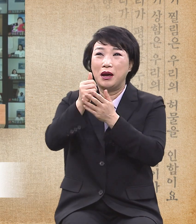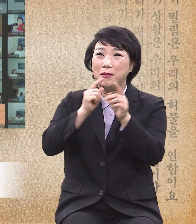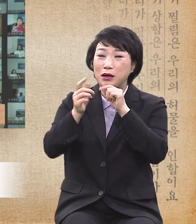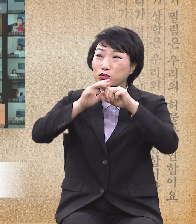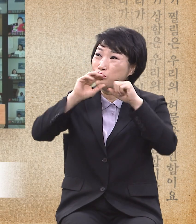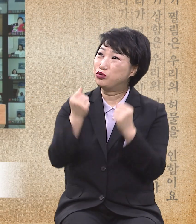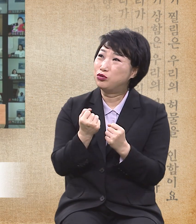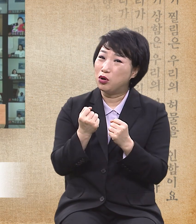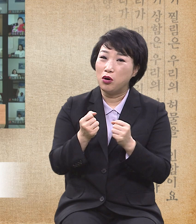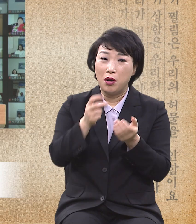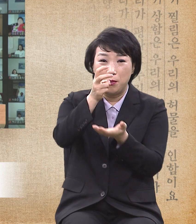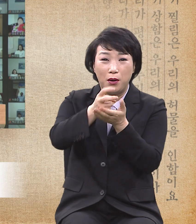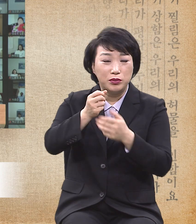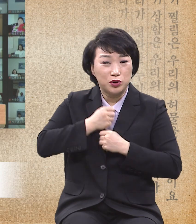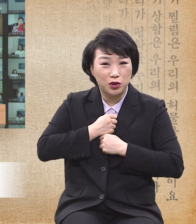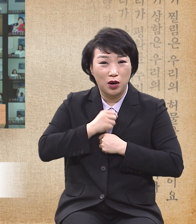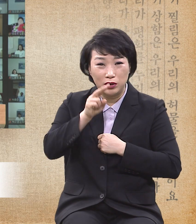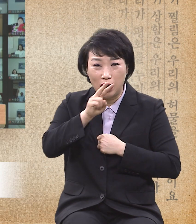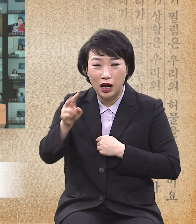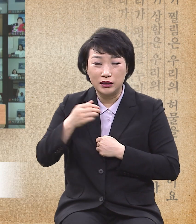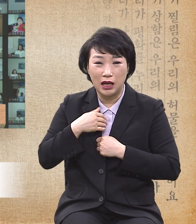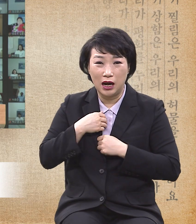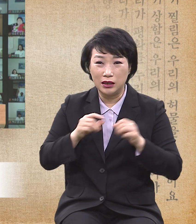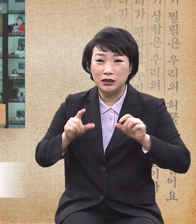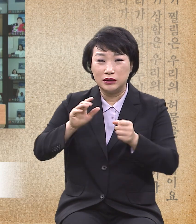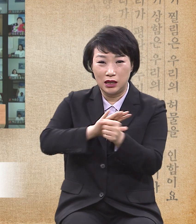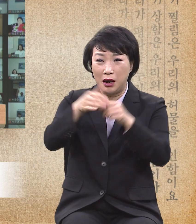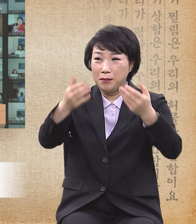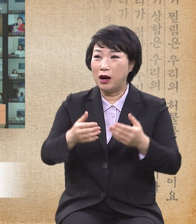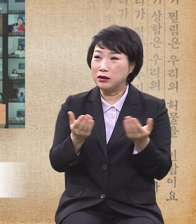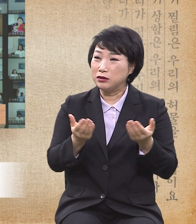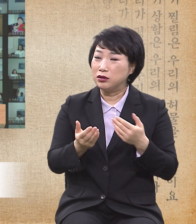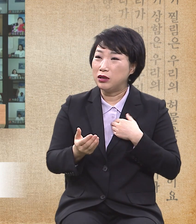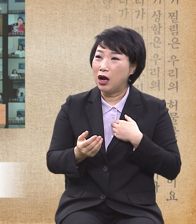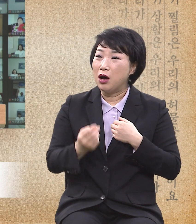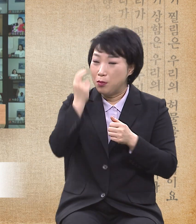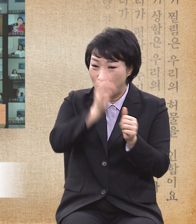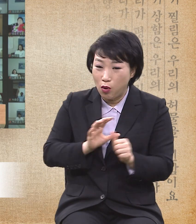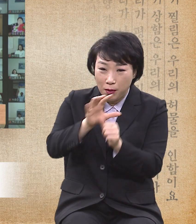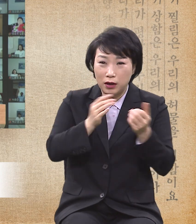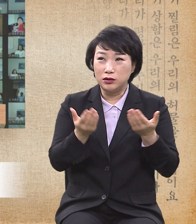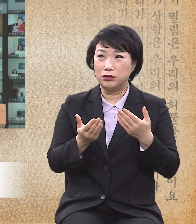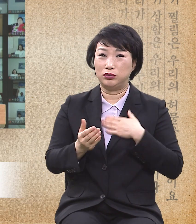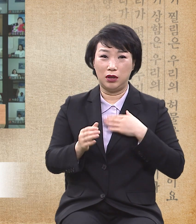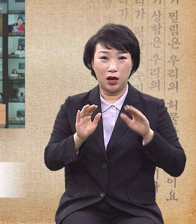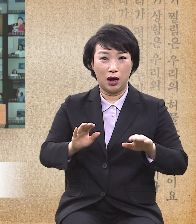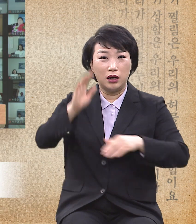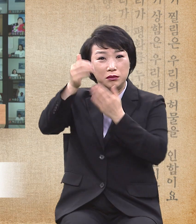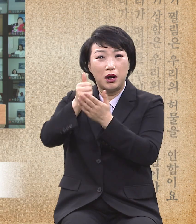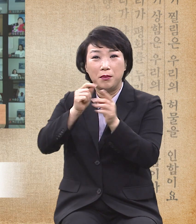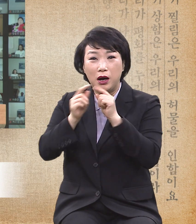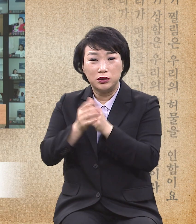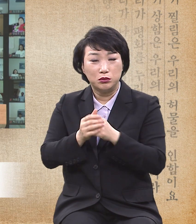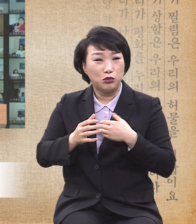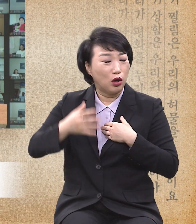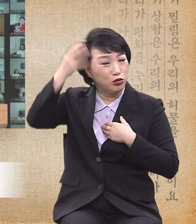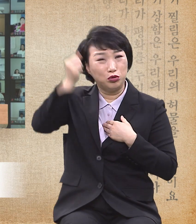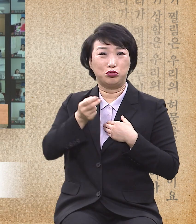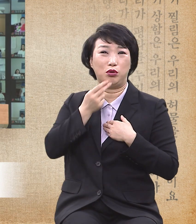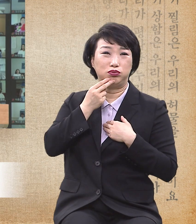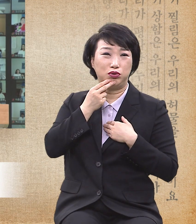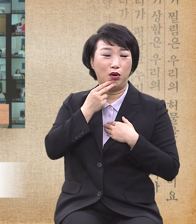말씀에 순종하고 법을 지켜야만이 내가 사랑받는 것이, 내가 보호받는 것인데 하나님 말씀은 기억도